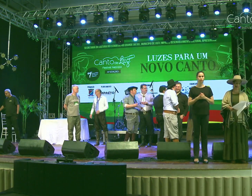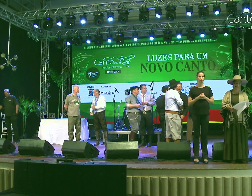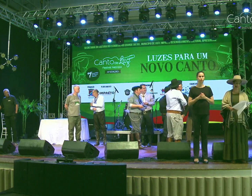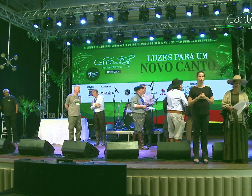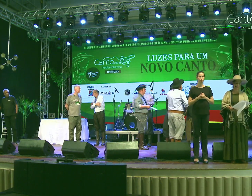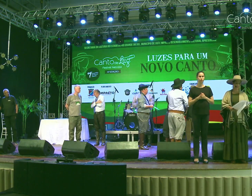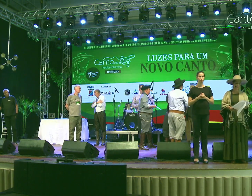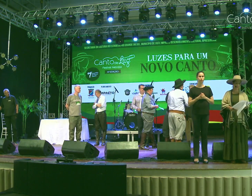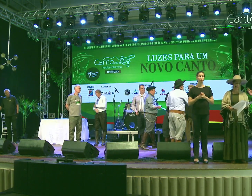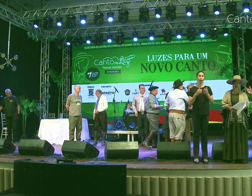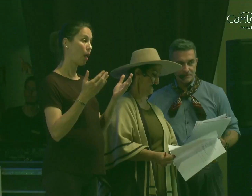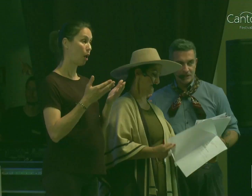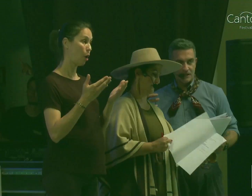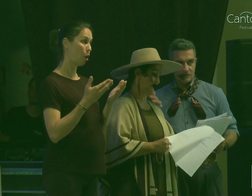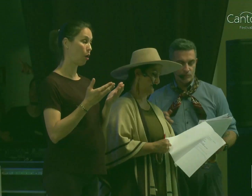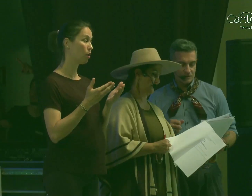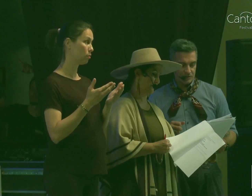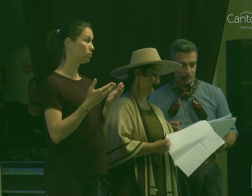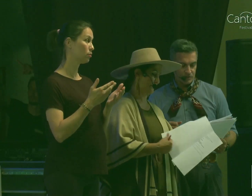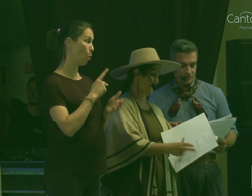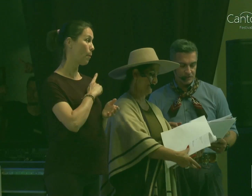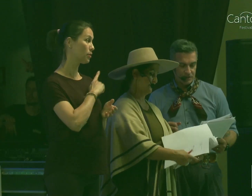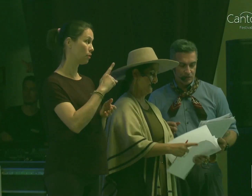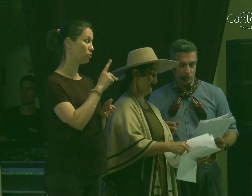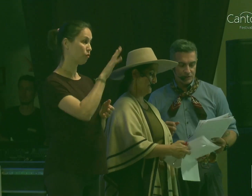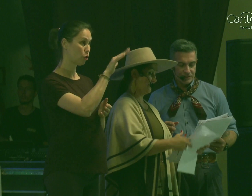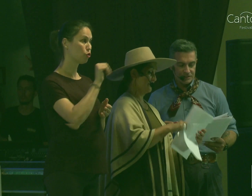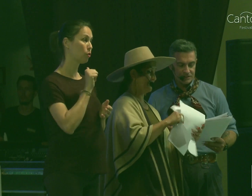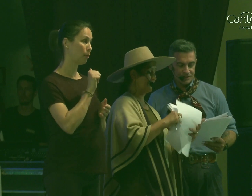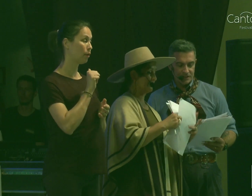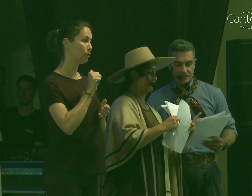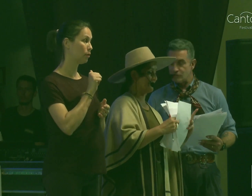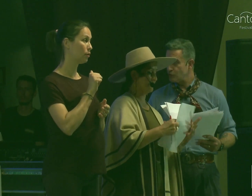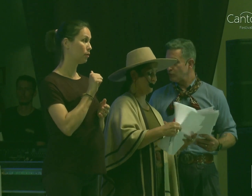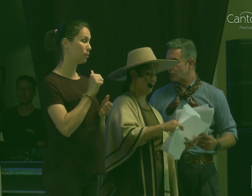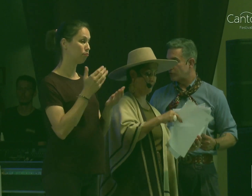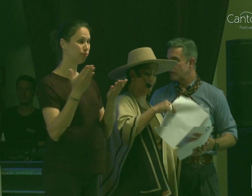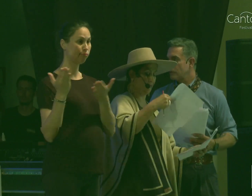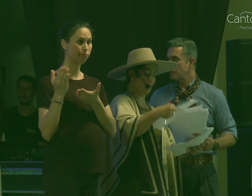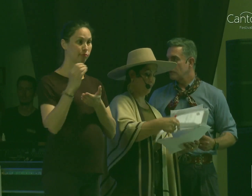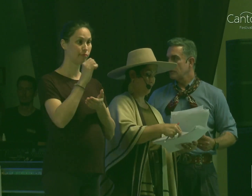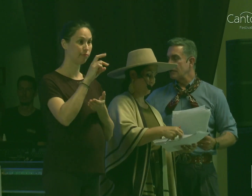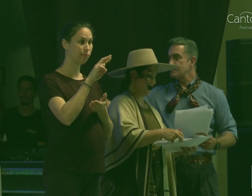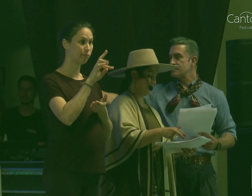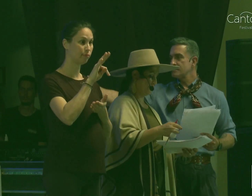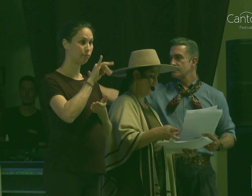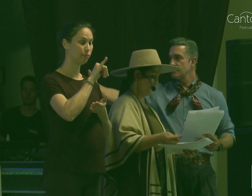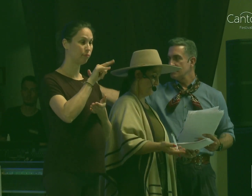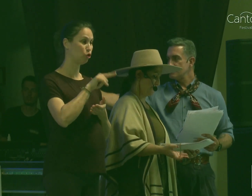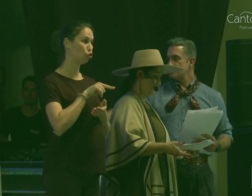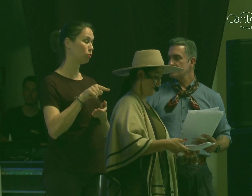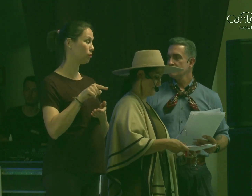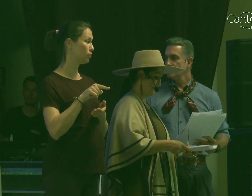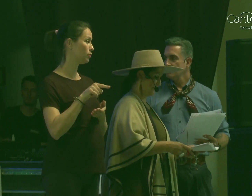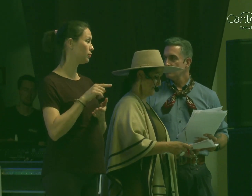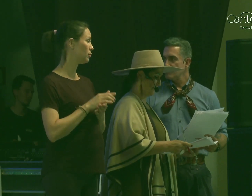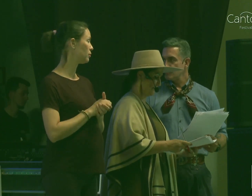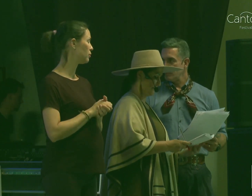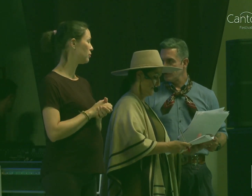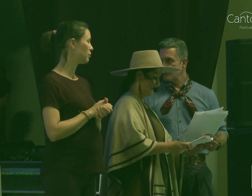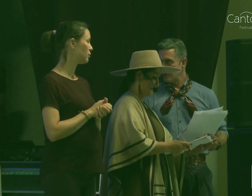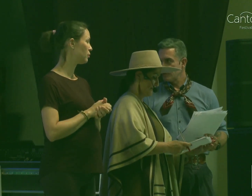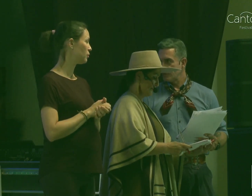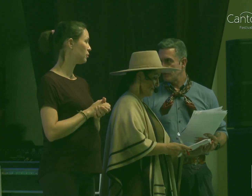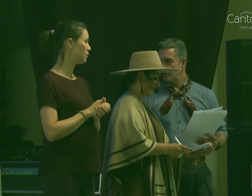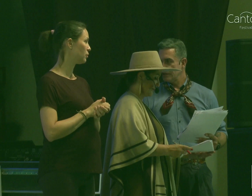o presidente, que ele vai chamar algumas pessoas. Ortiz Scherer Júnior. Antes, o pessoal